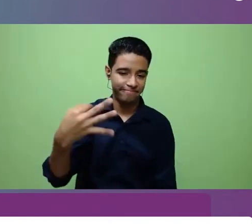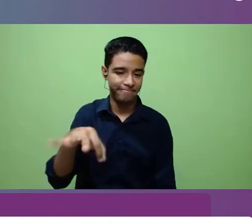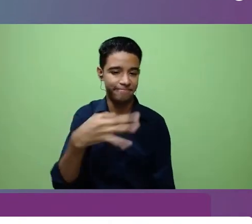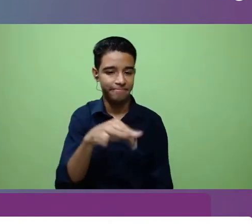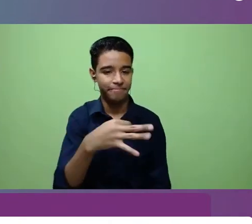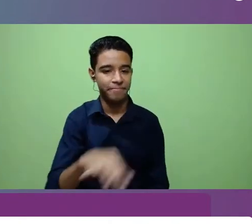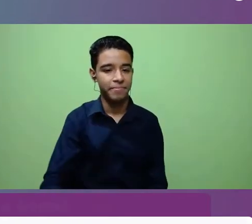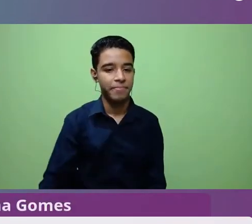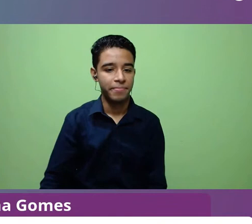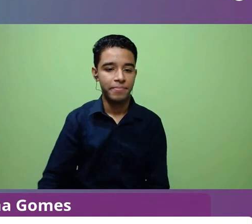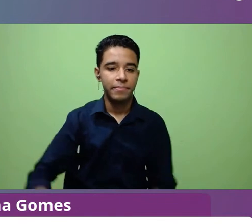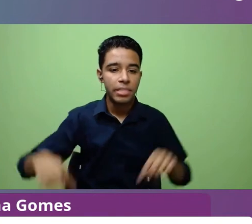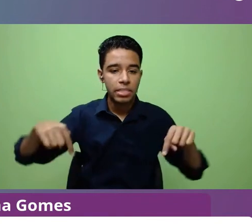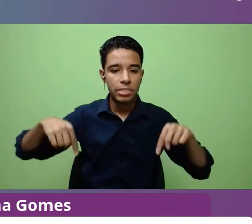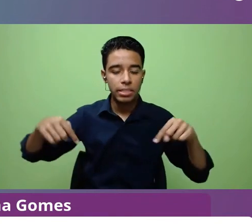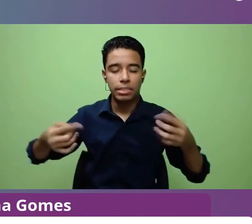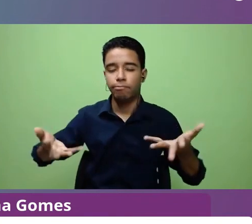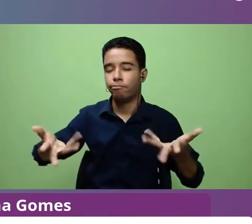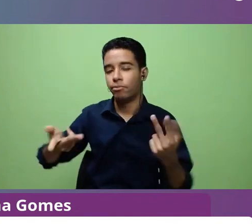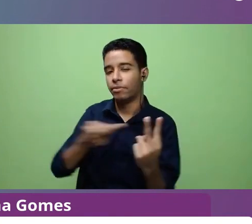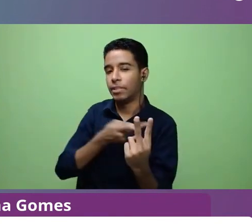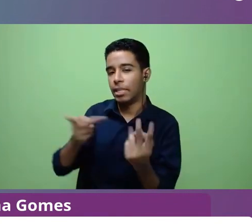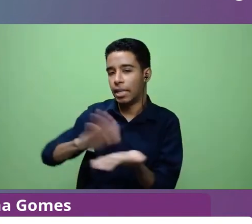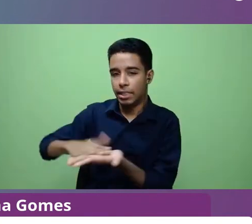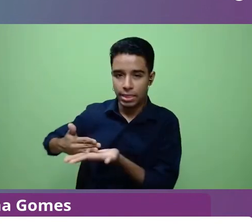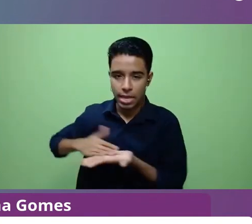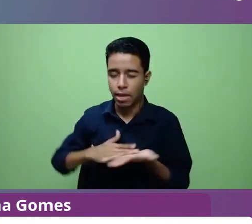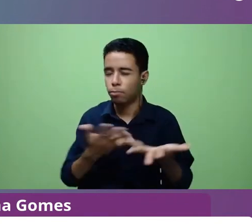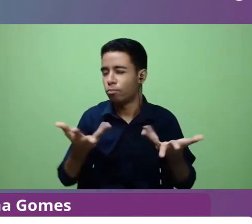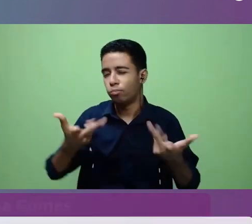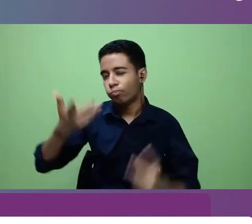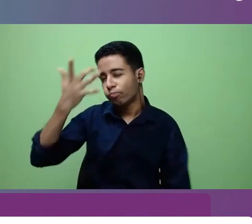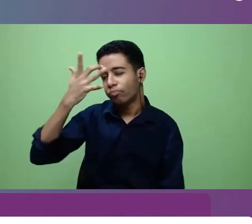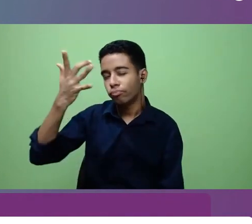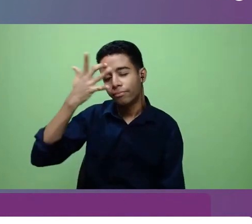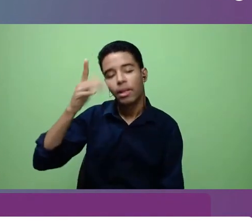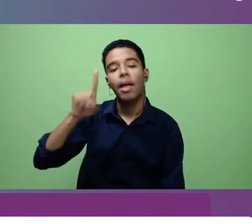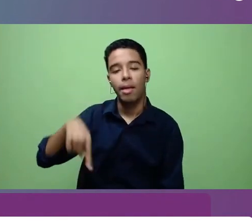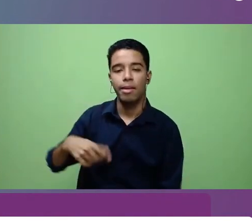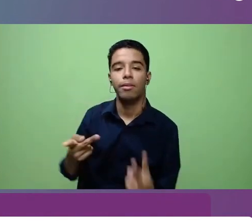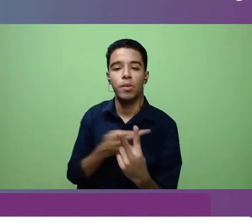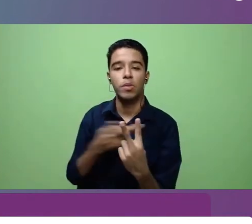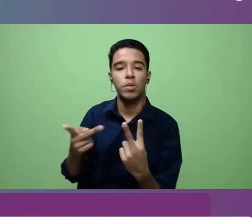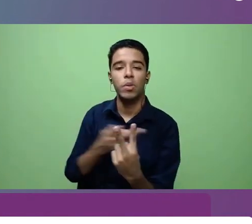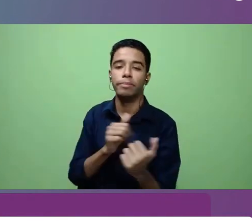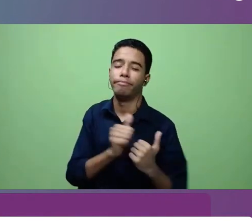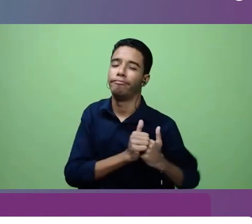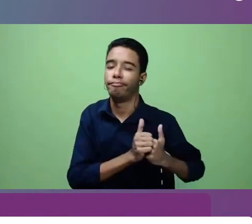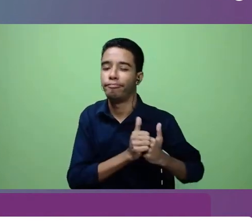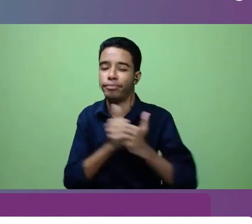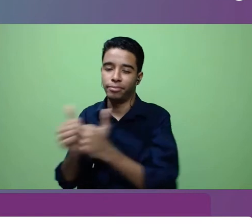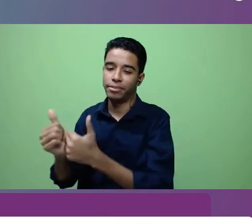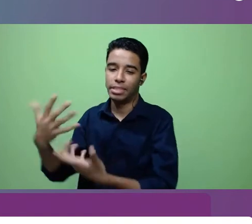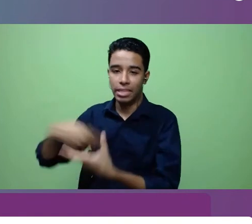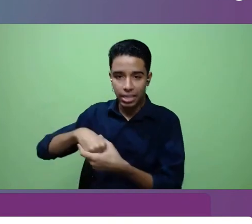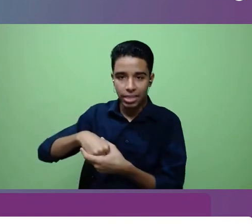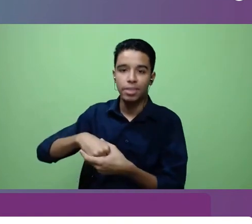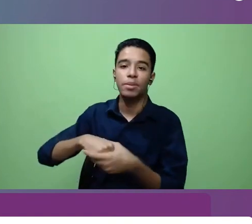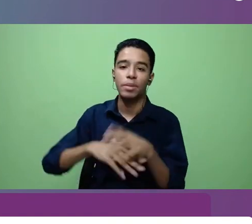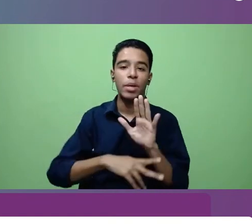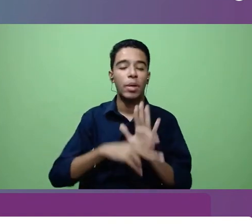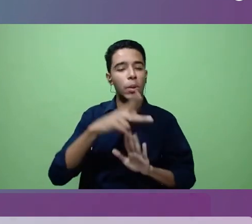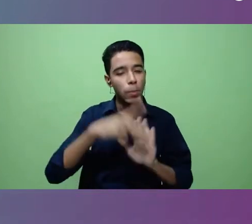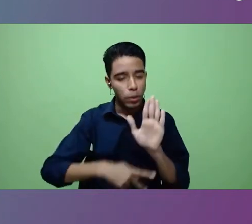concordando comigo que são excelentes intérpretes. Sim, são intérpretes que acompanham a gente no nosso projeto, nos projetos das